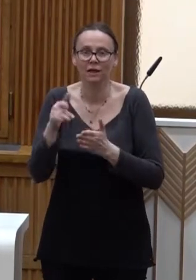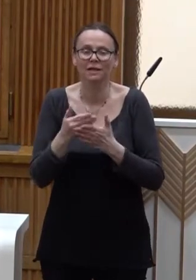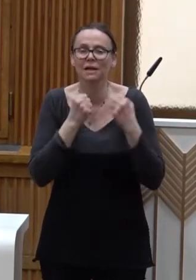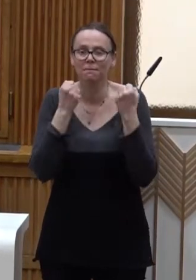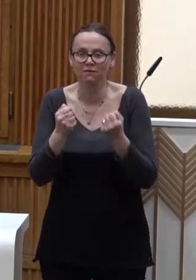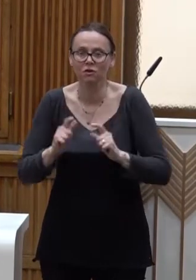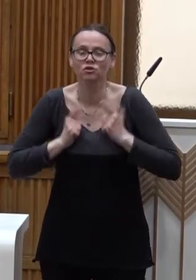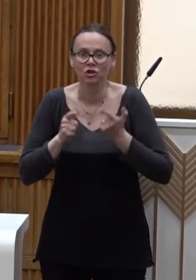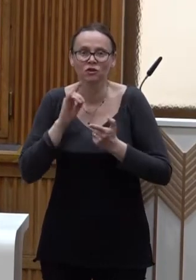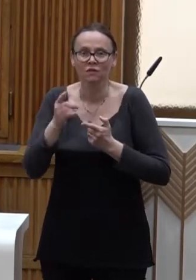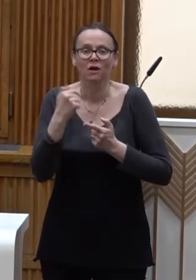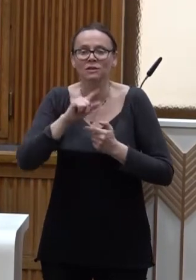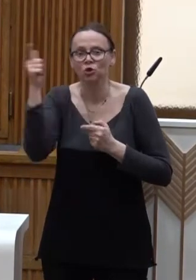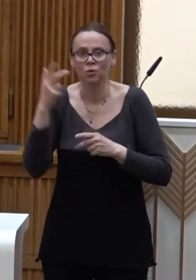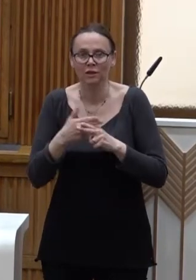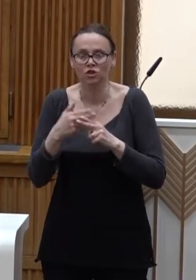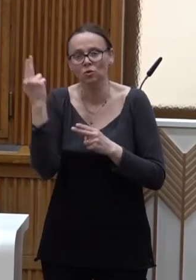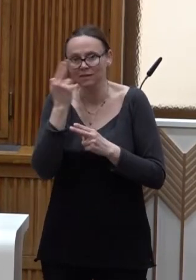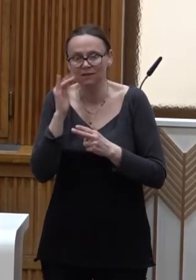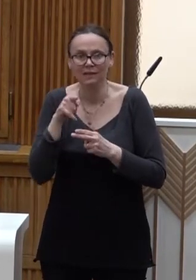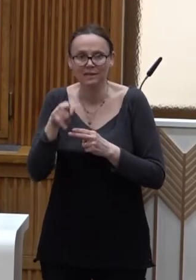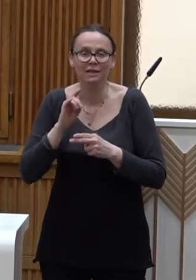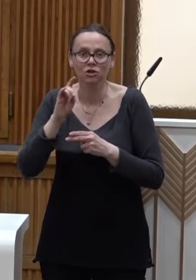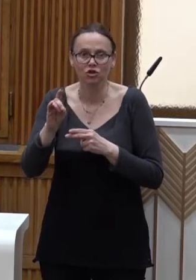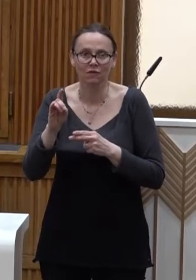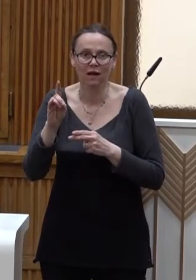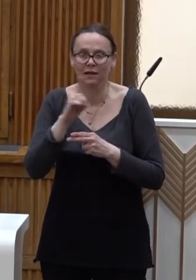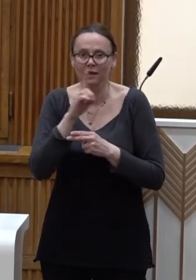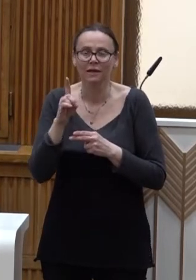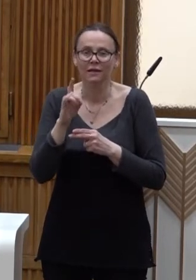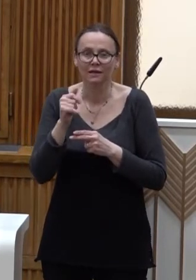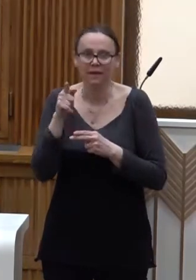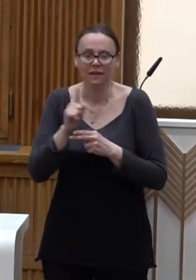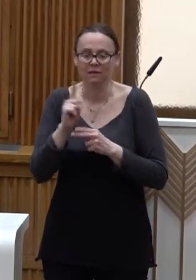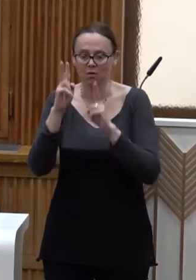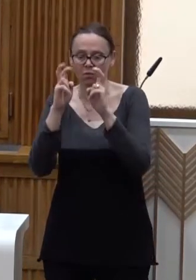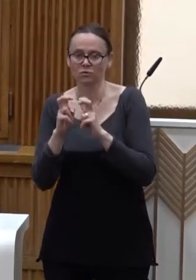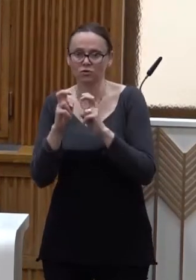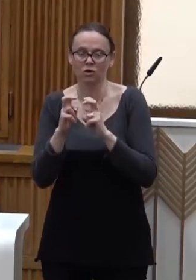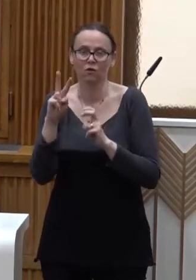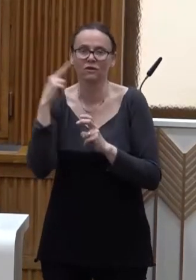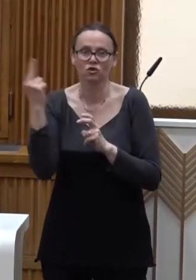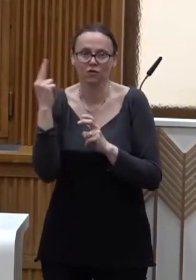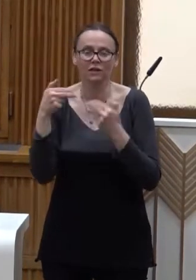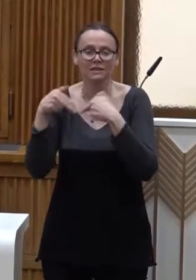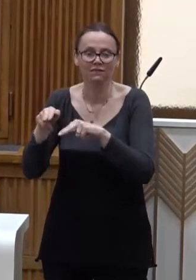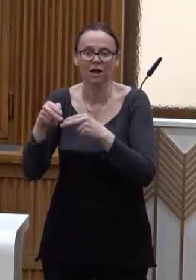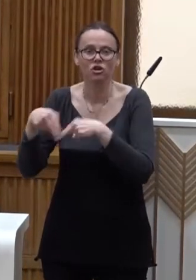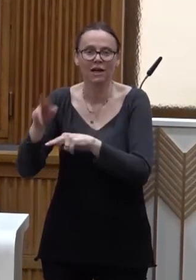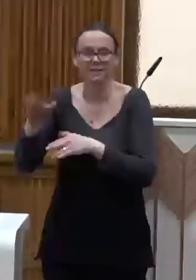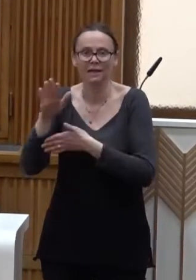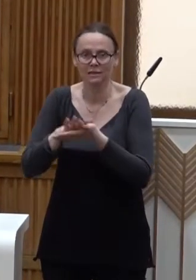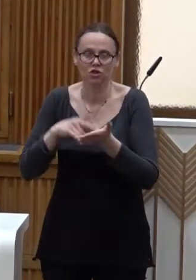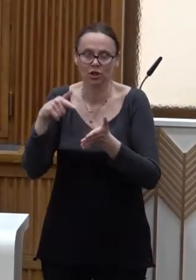prevoz živih živali iz drugih držav, seveda, da se te živali in da te obtičijo v Sloveniji, se jih vrača nazaj na